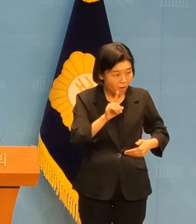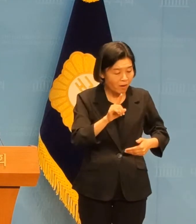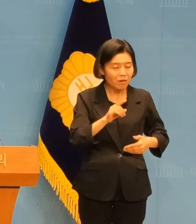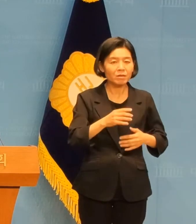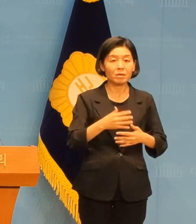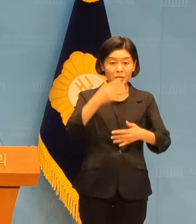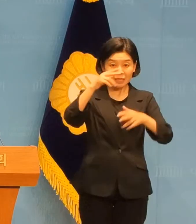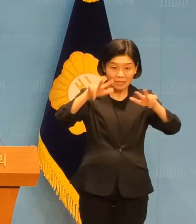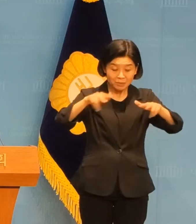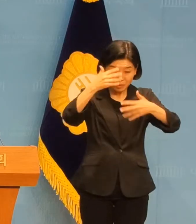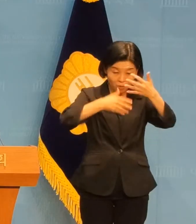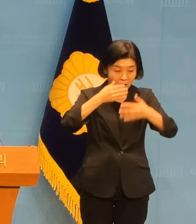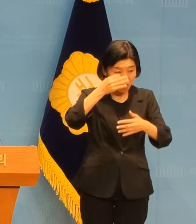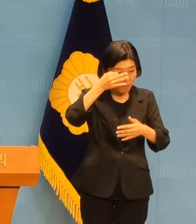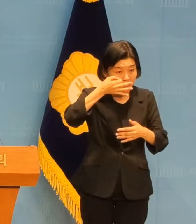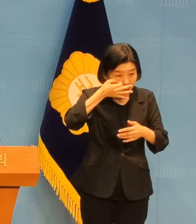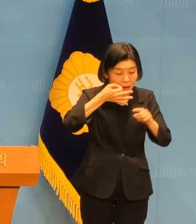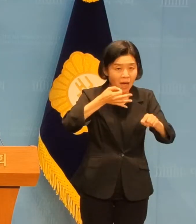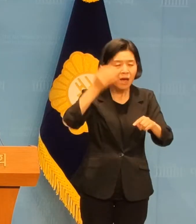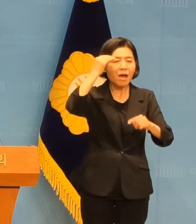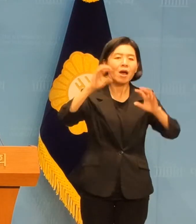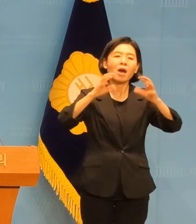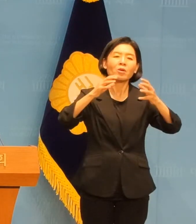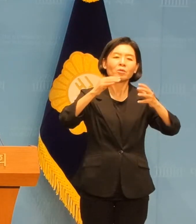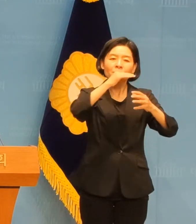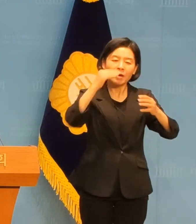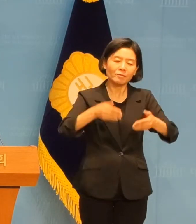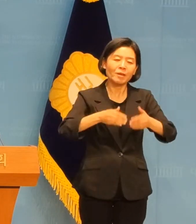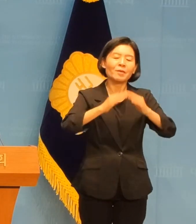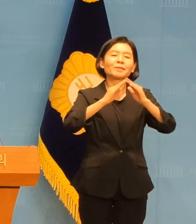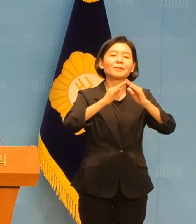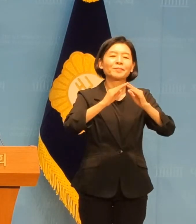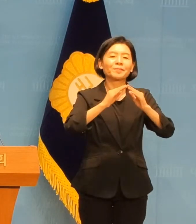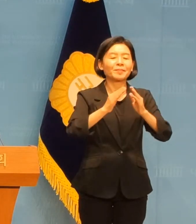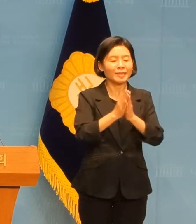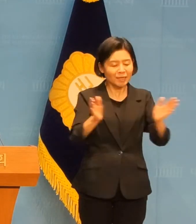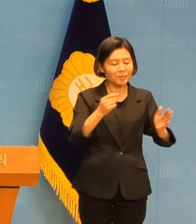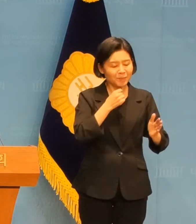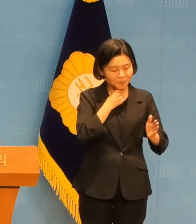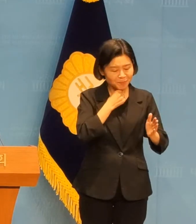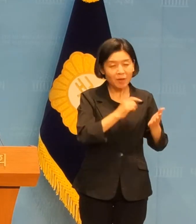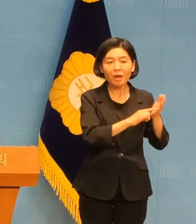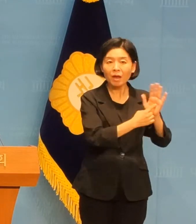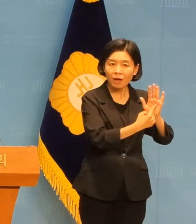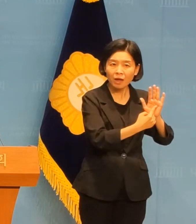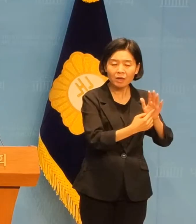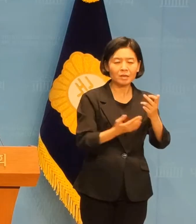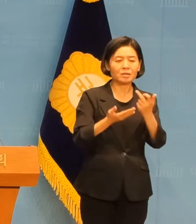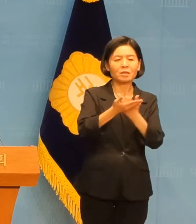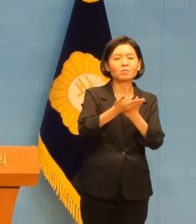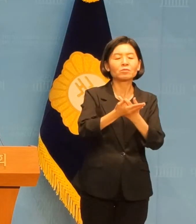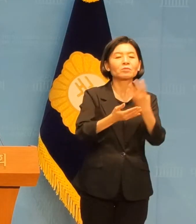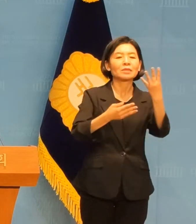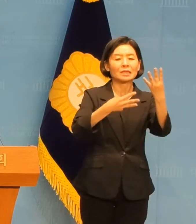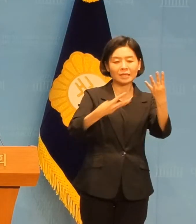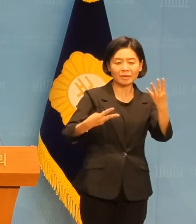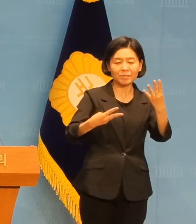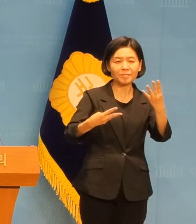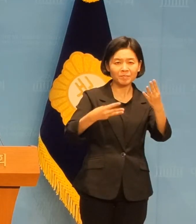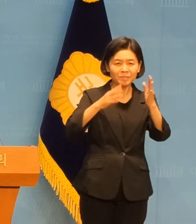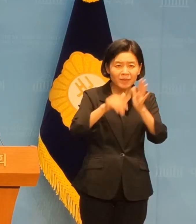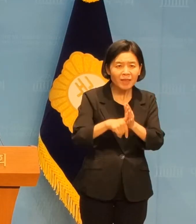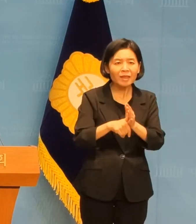세우는 시작점이 됐으면 좋겠다라고 덧붙였습니다. 제주 4.3 당시 민간인